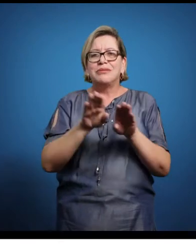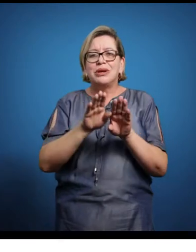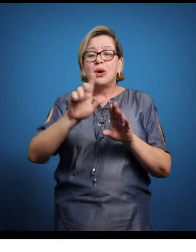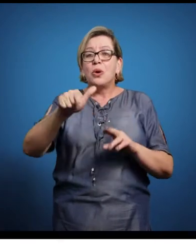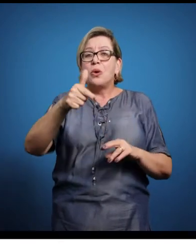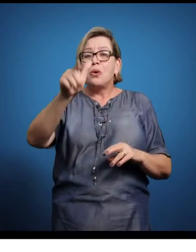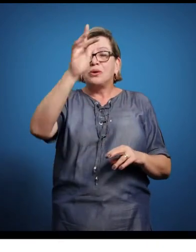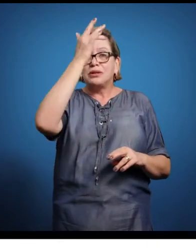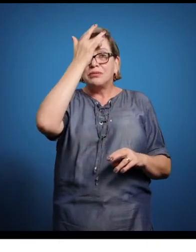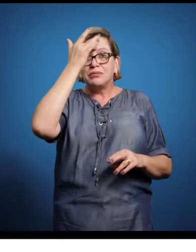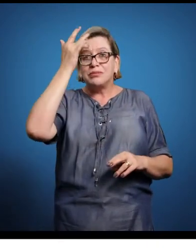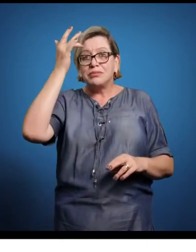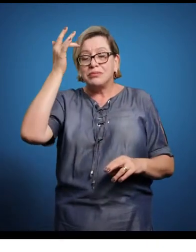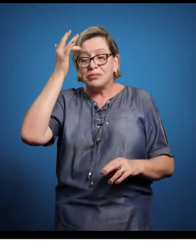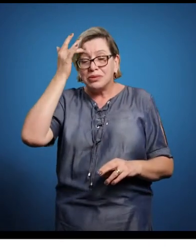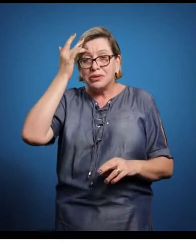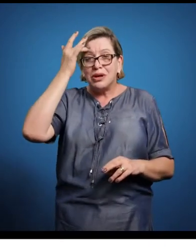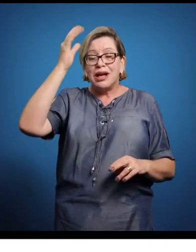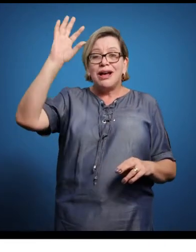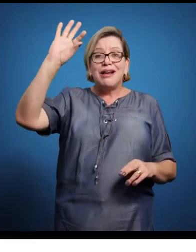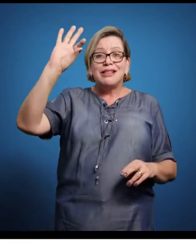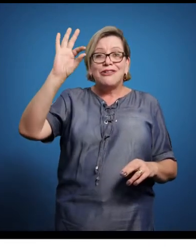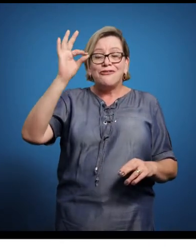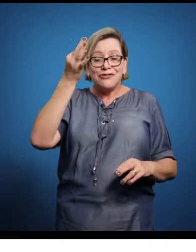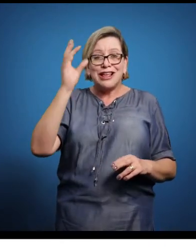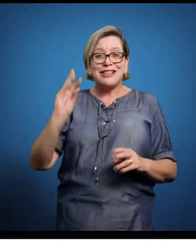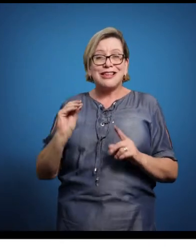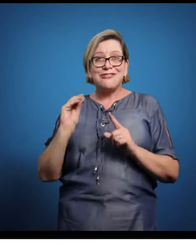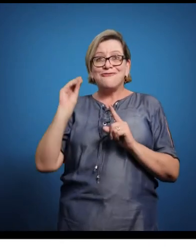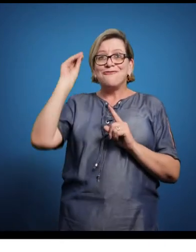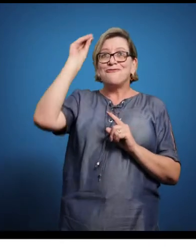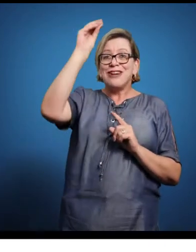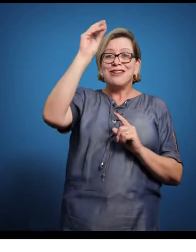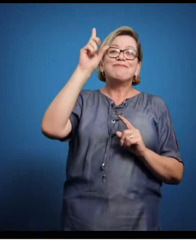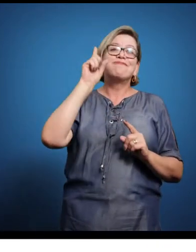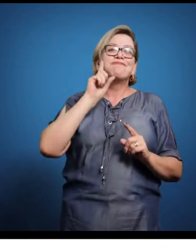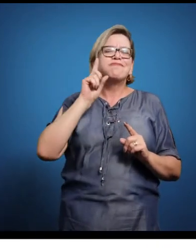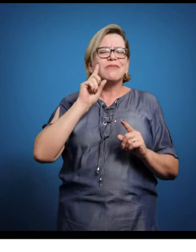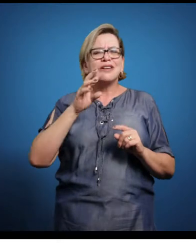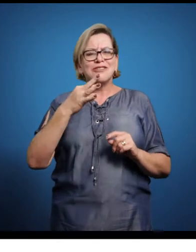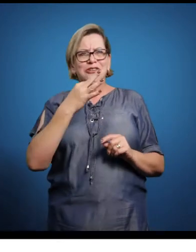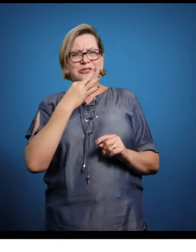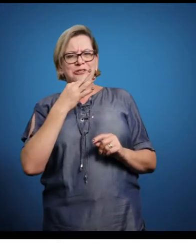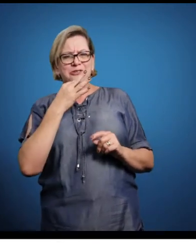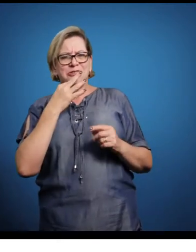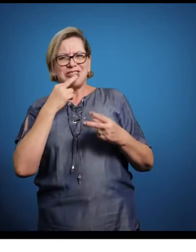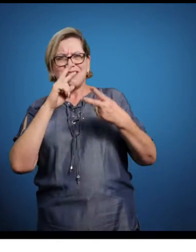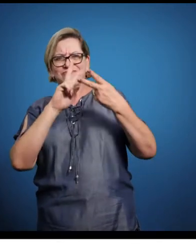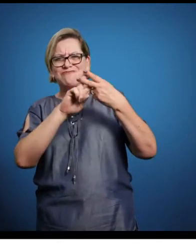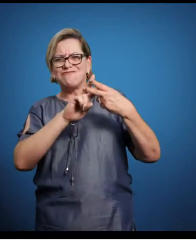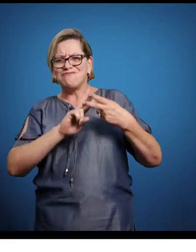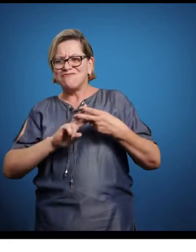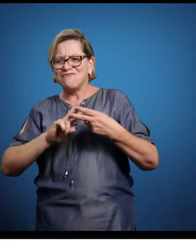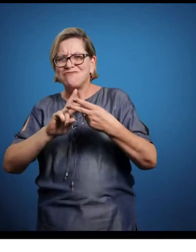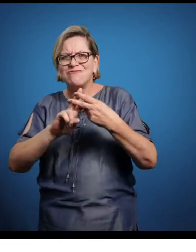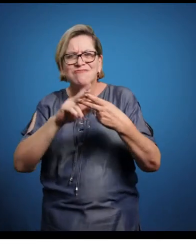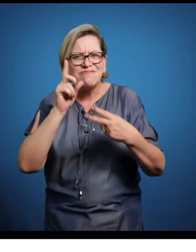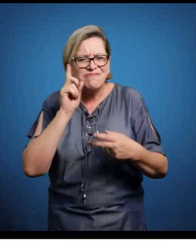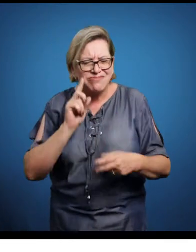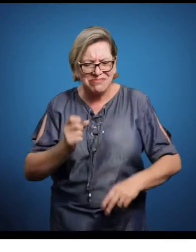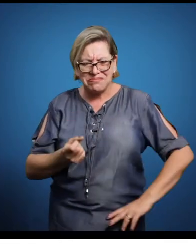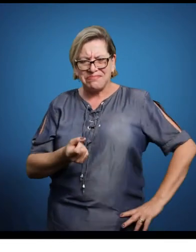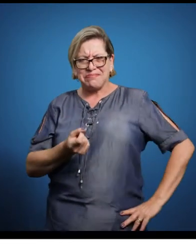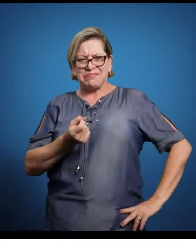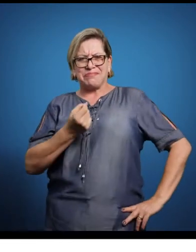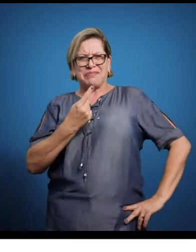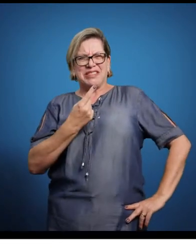que vem para os estados unidos para conhecer inicialmente o sistema prisional ele fica impressionado com o